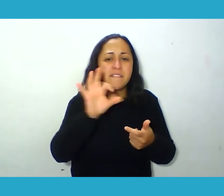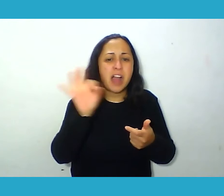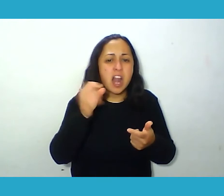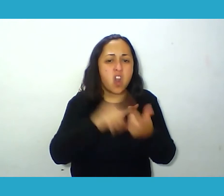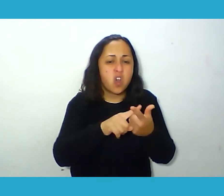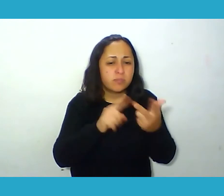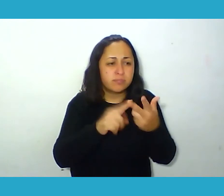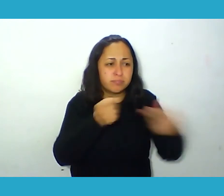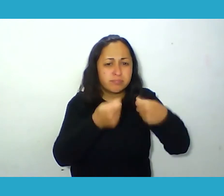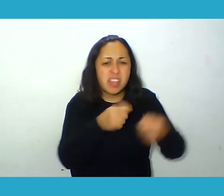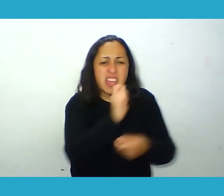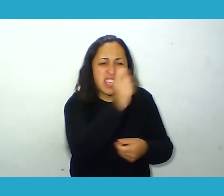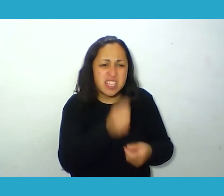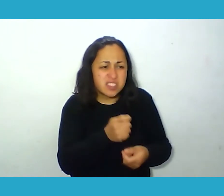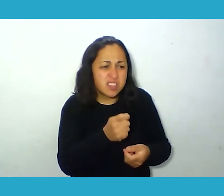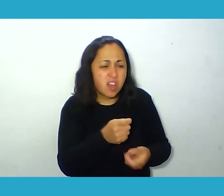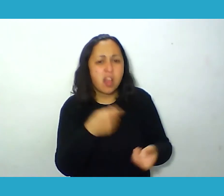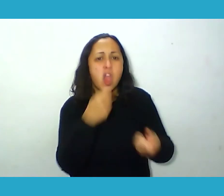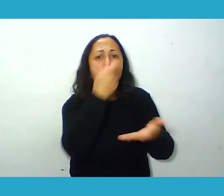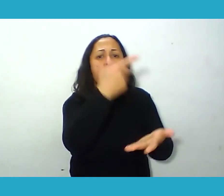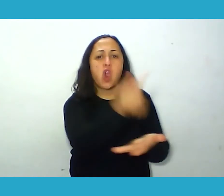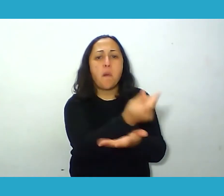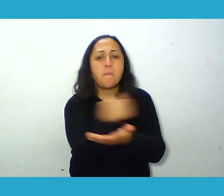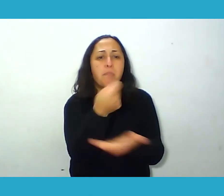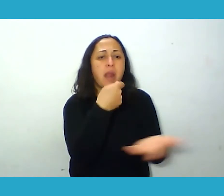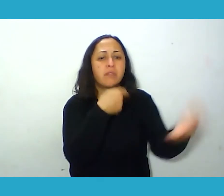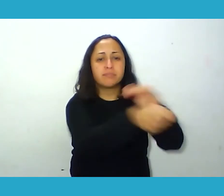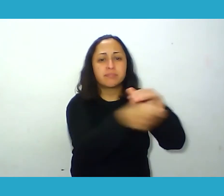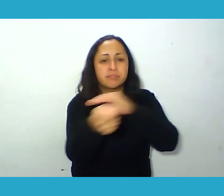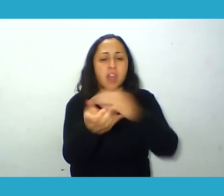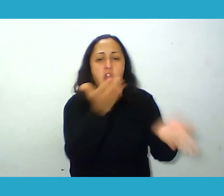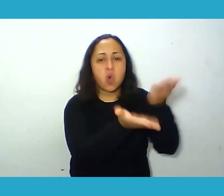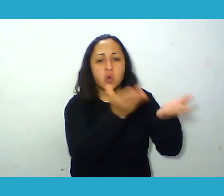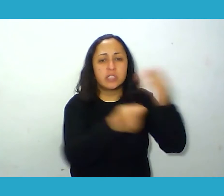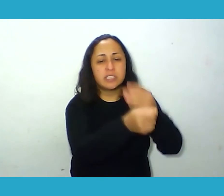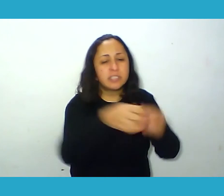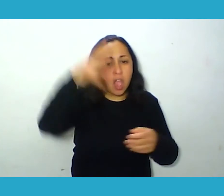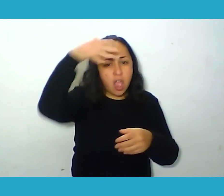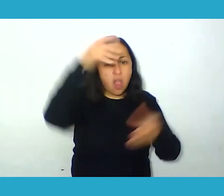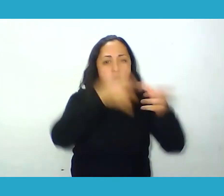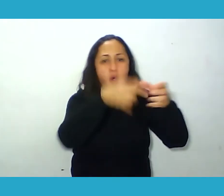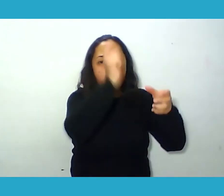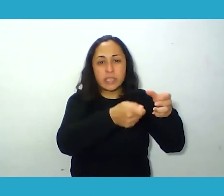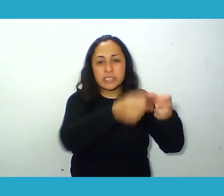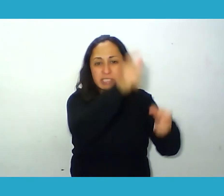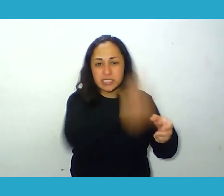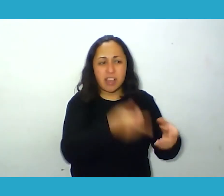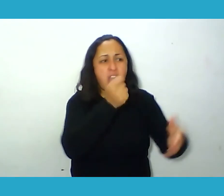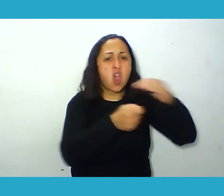poder legislativo y también la justicia. A los jueces los ha nombrado Schiaretti, la Iglesia y la Fundación